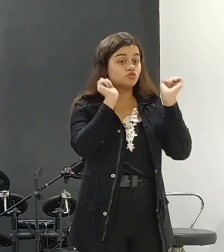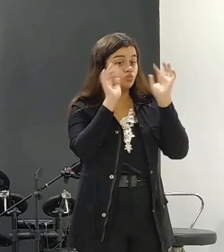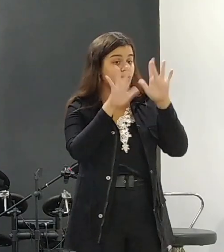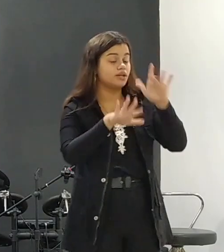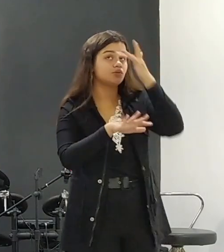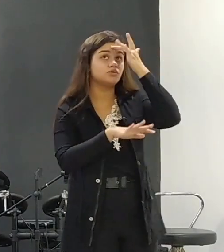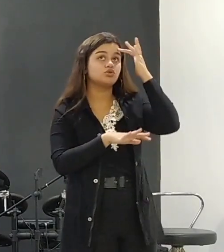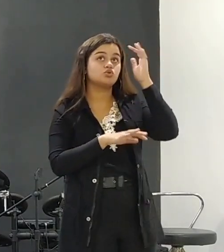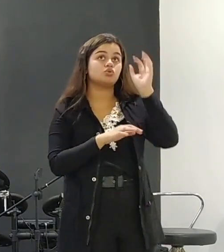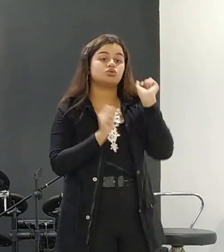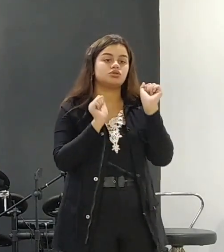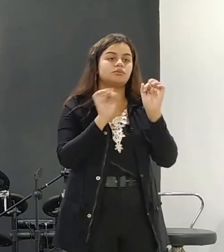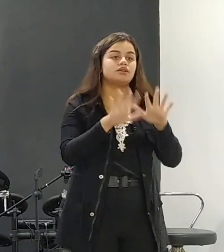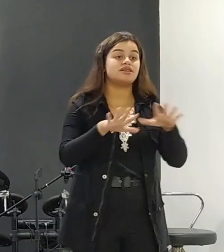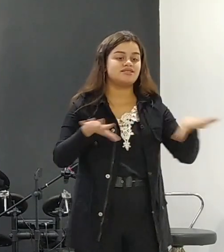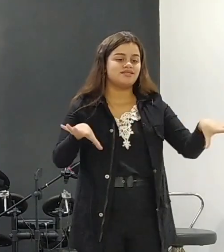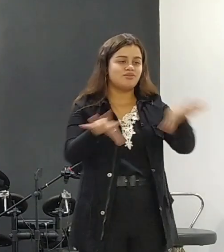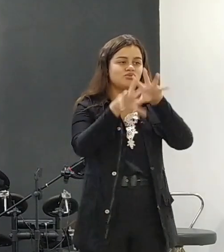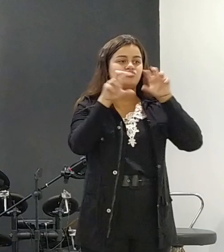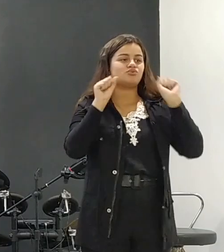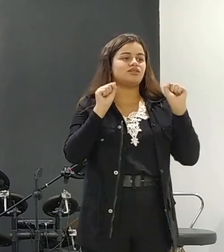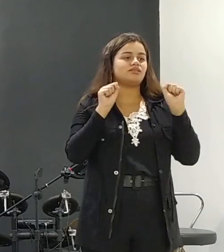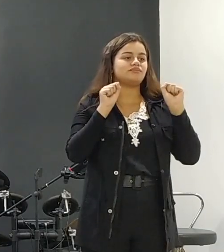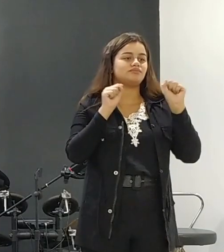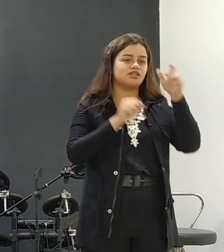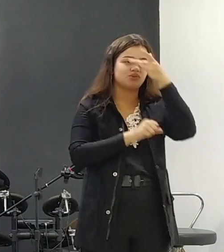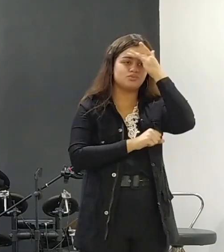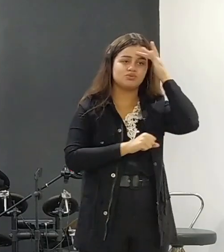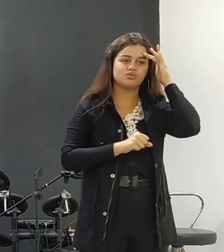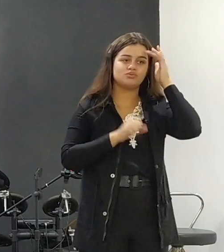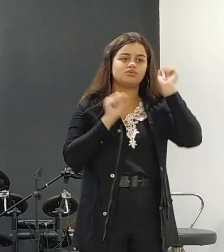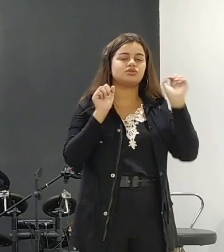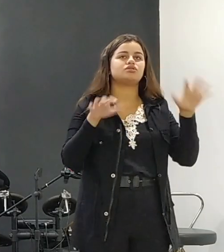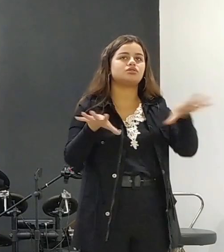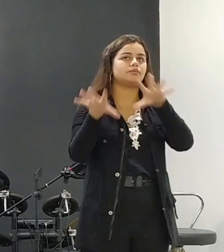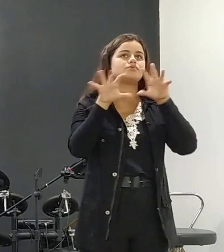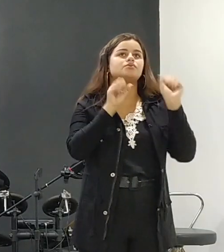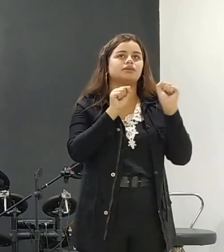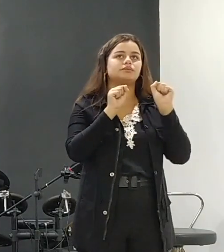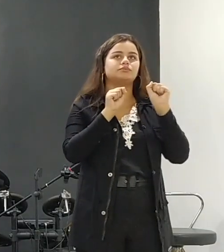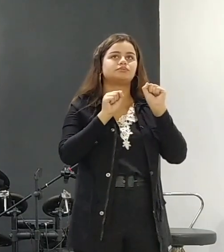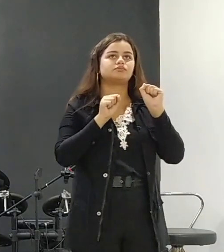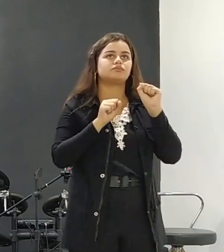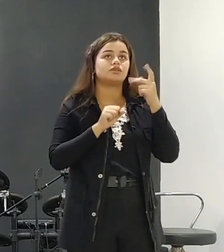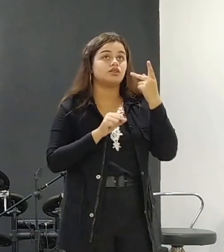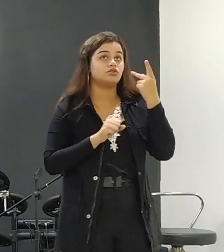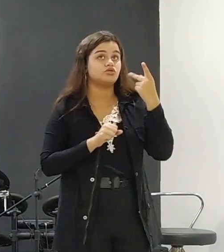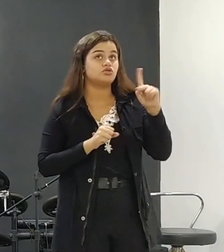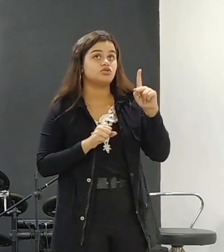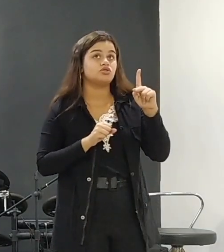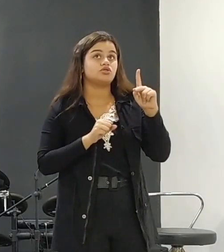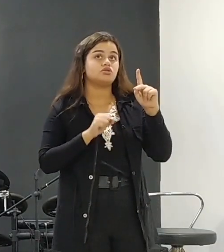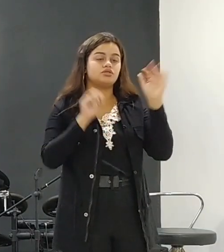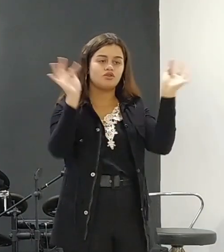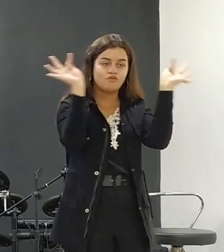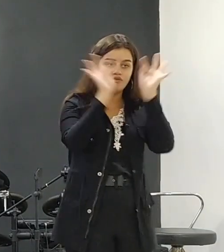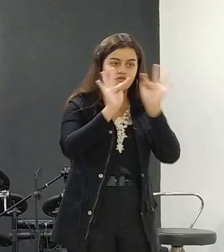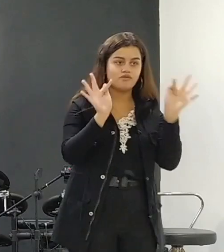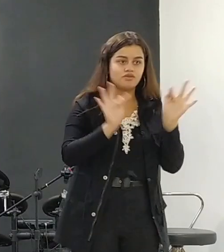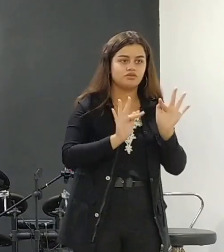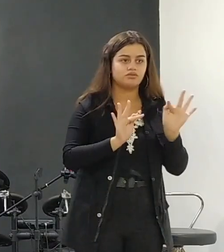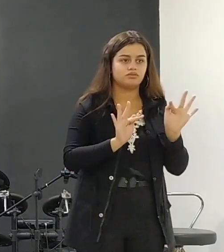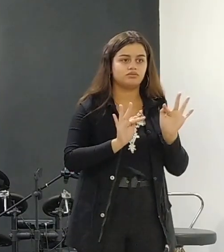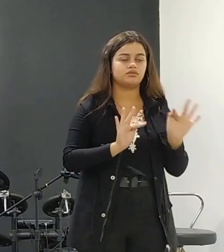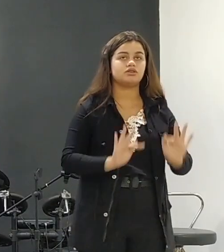te abençoarem, e amaldiçoarei os que te amaldiçoarem. E em ti serão